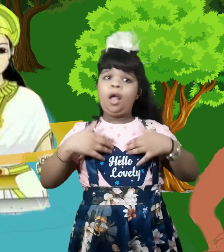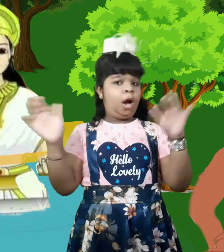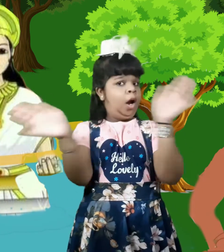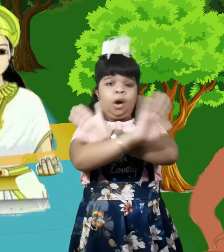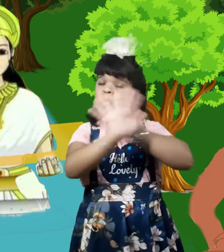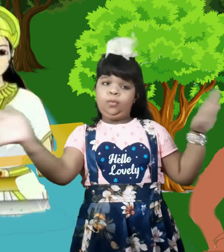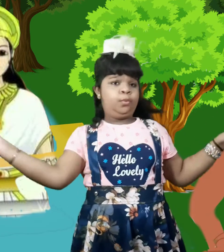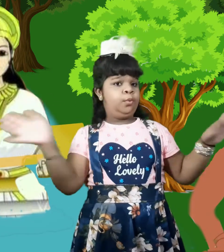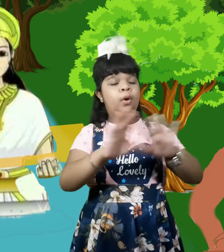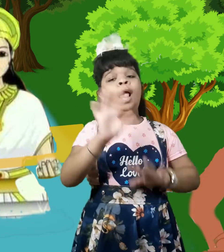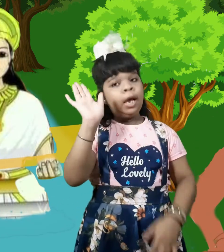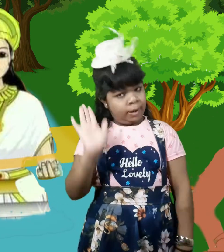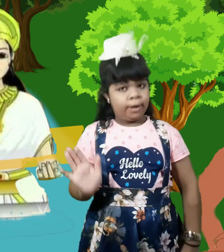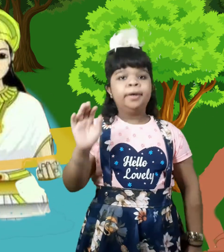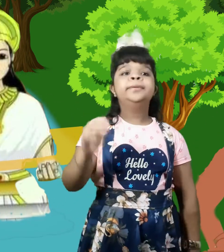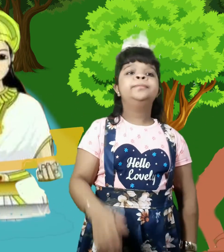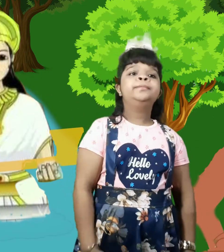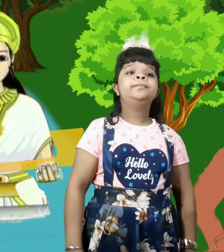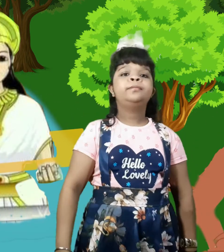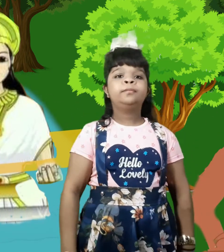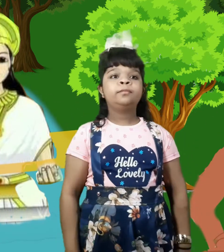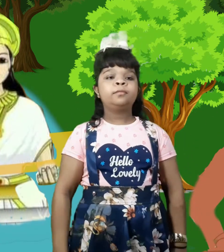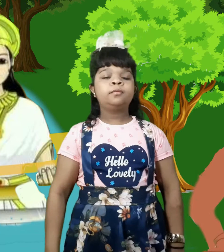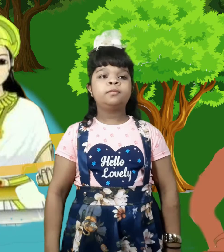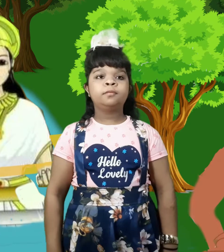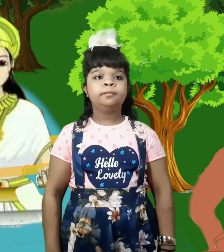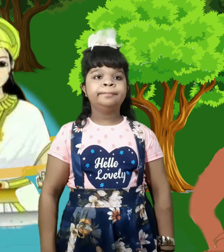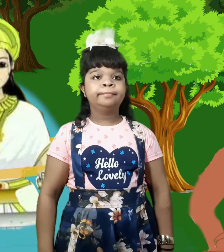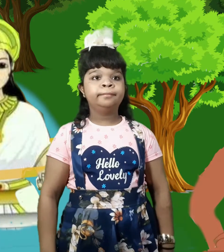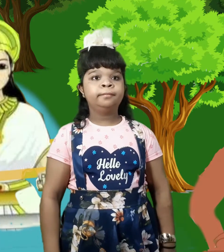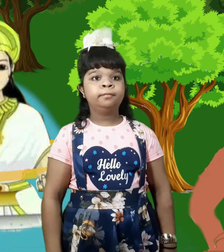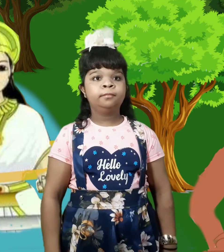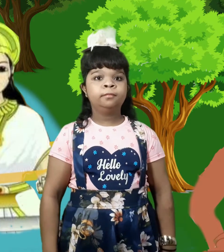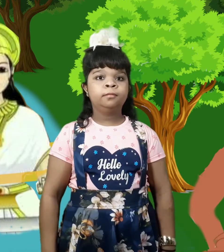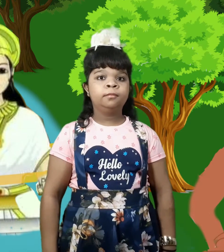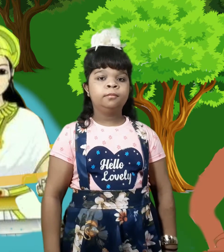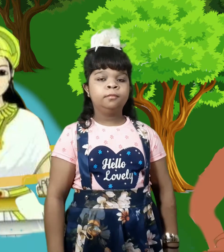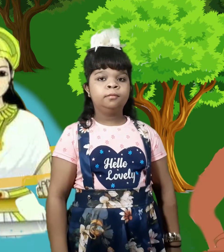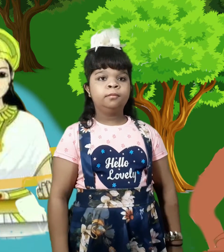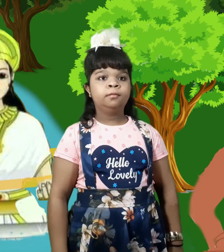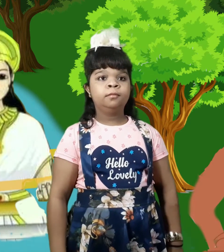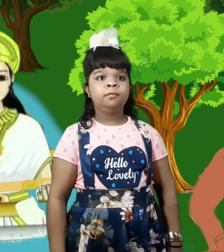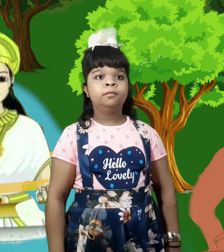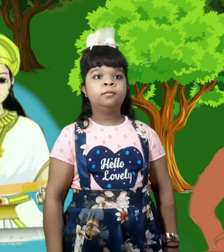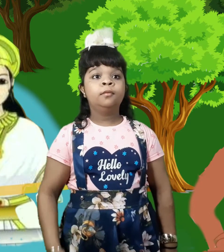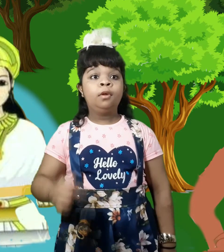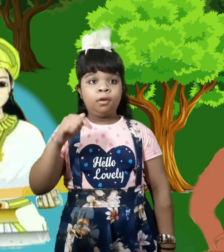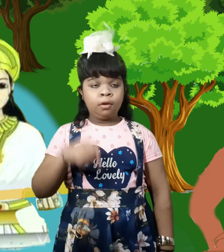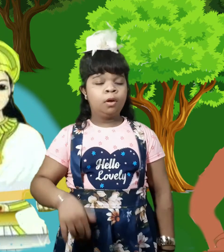नहीं है। यह सुनकर